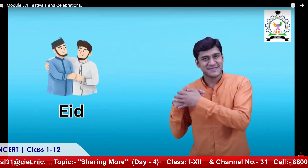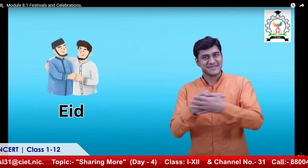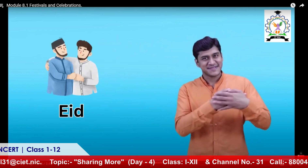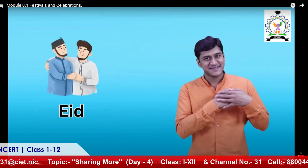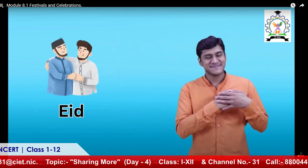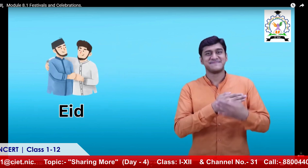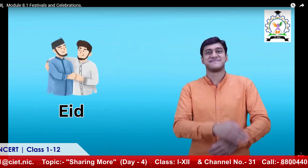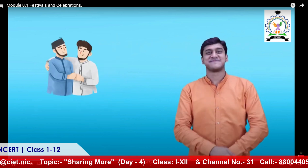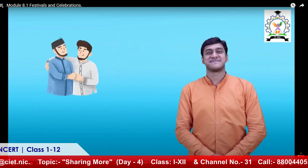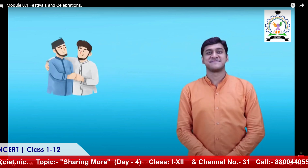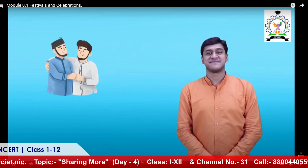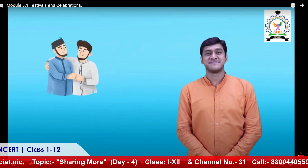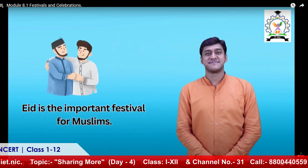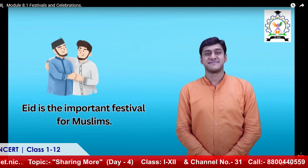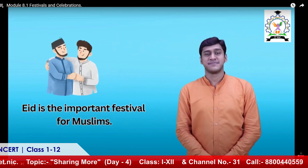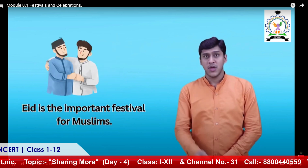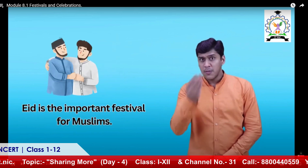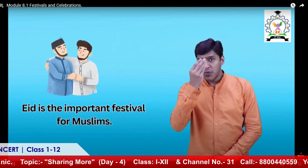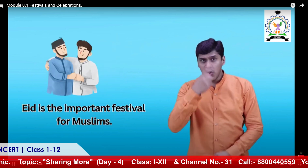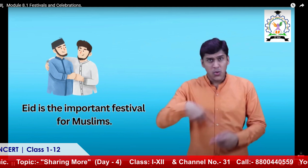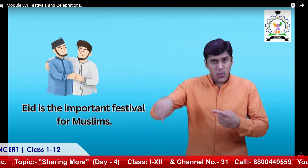ईद उल फितर।